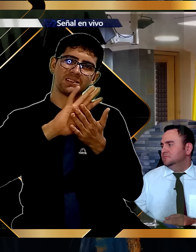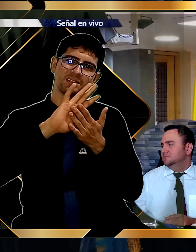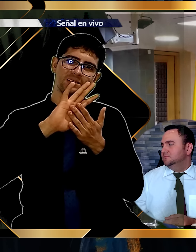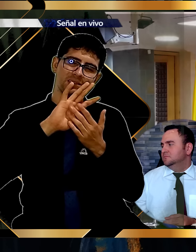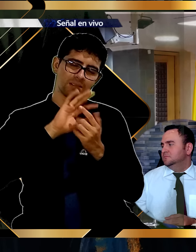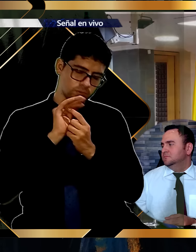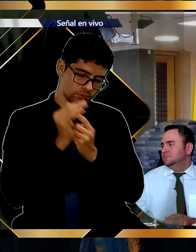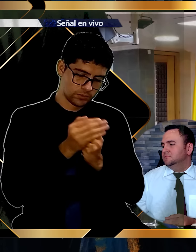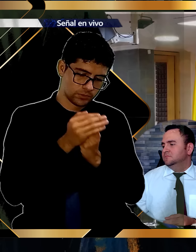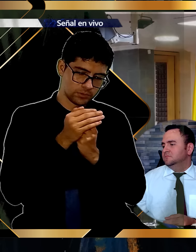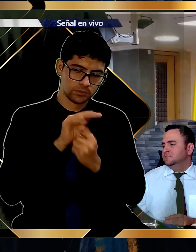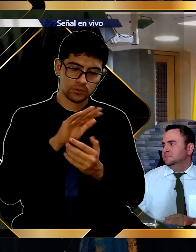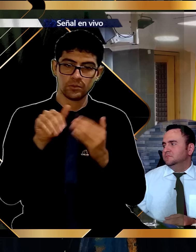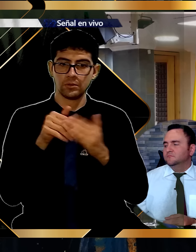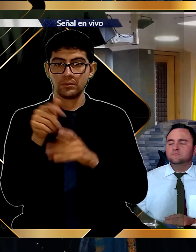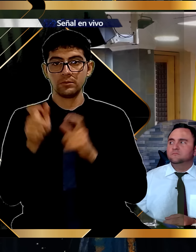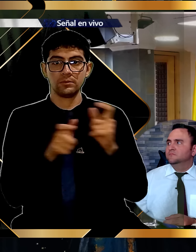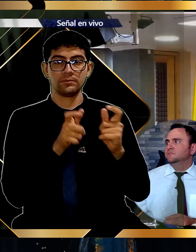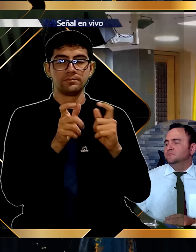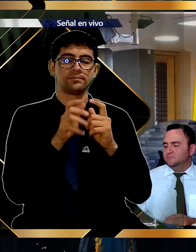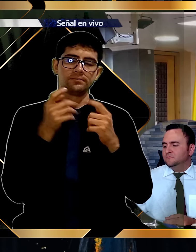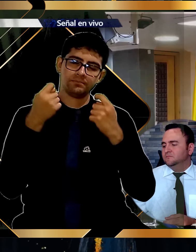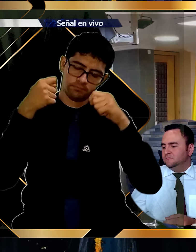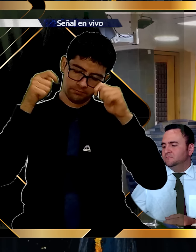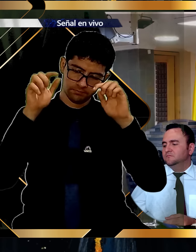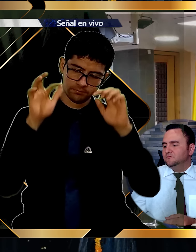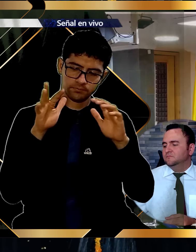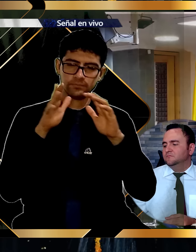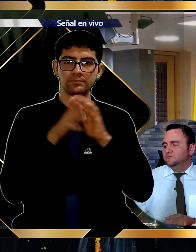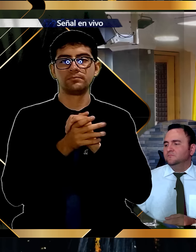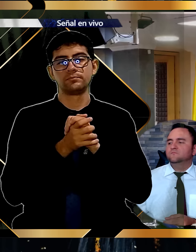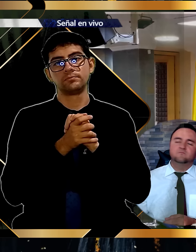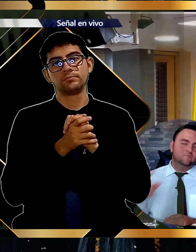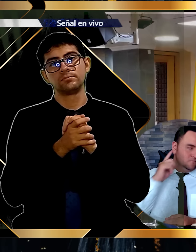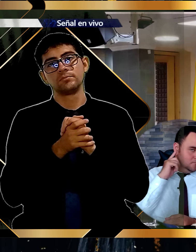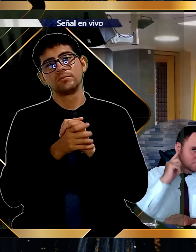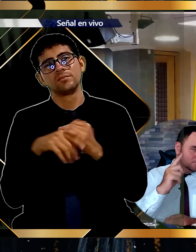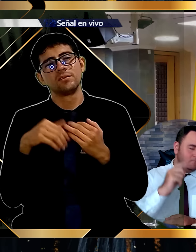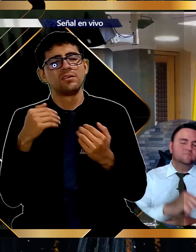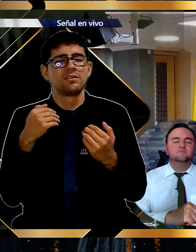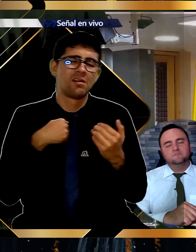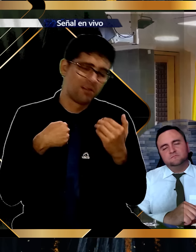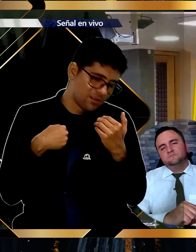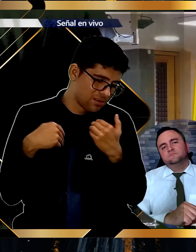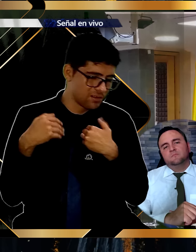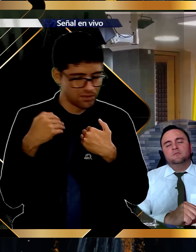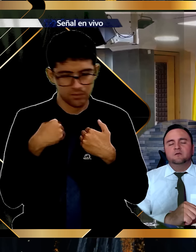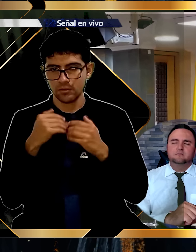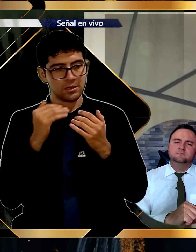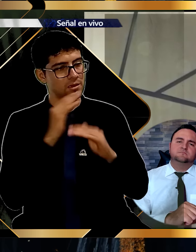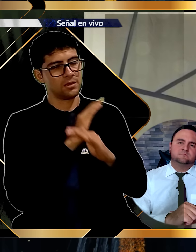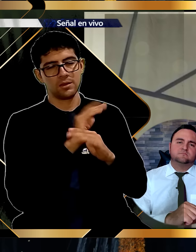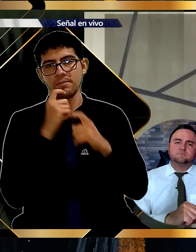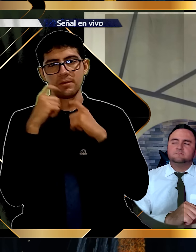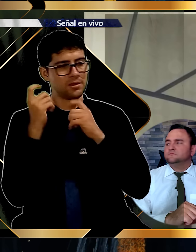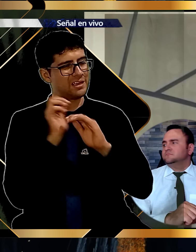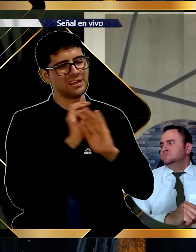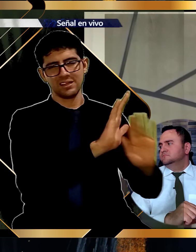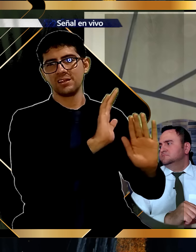Aleluya. Esto no es cuestión de estar saliendo golpes de pecho, sino apártate del mal. Vive con Dios.